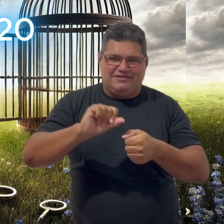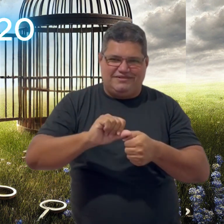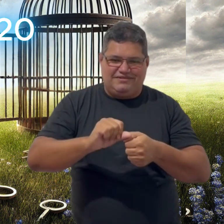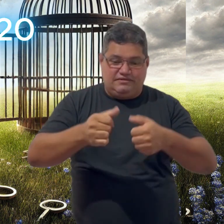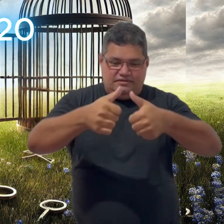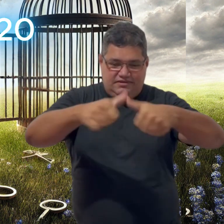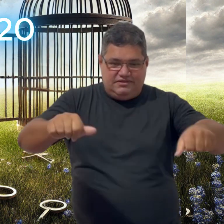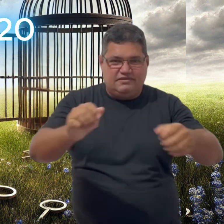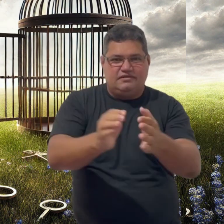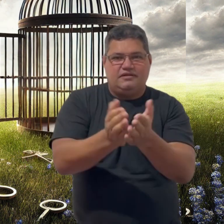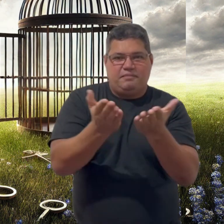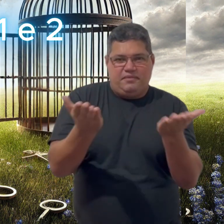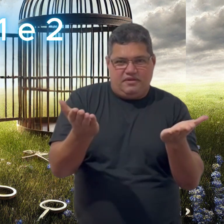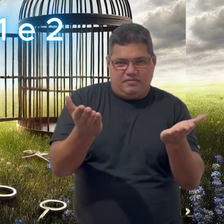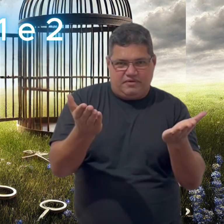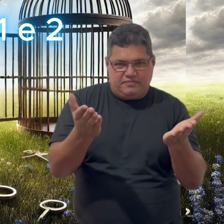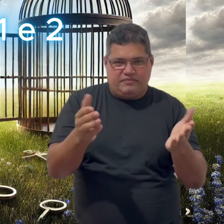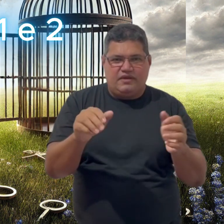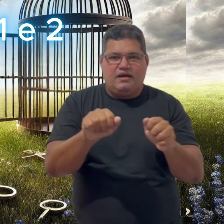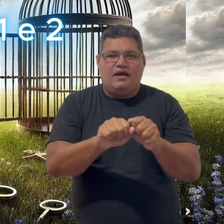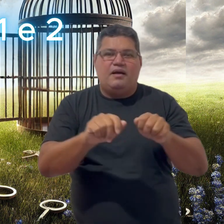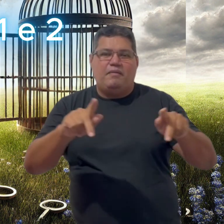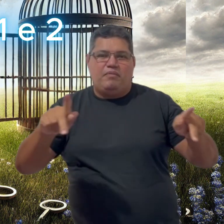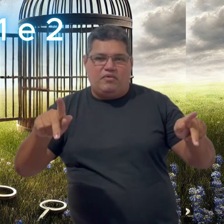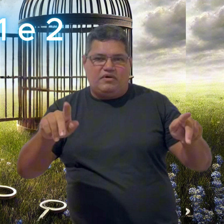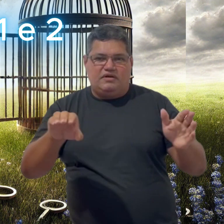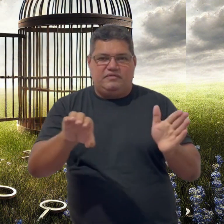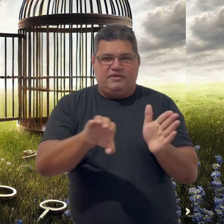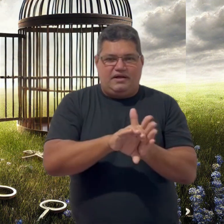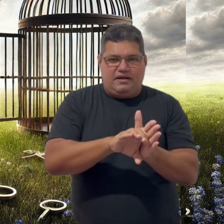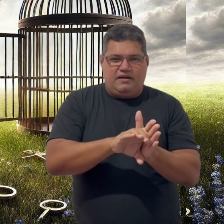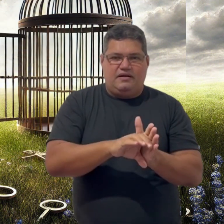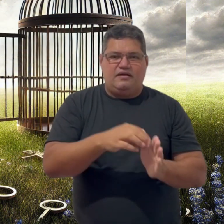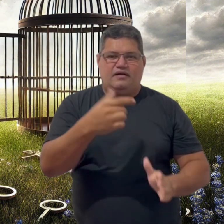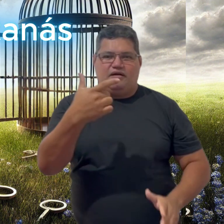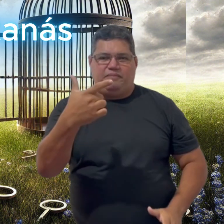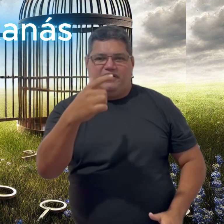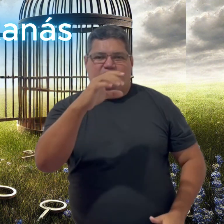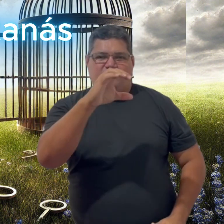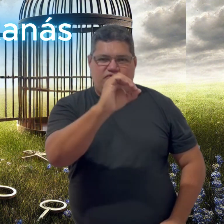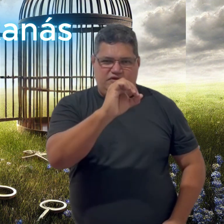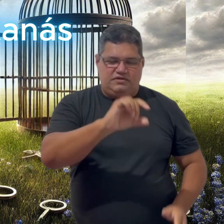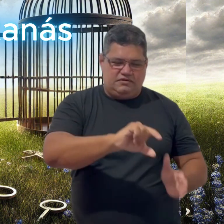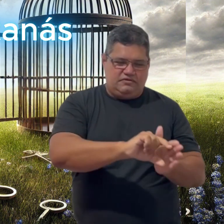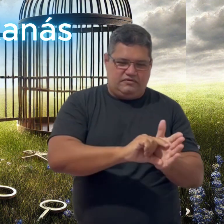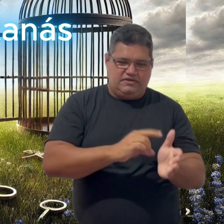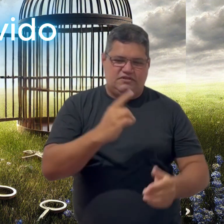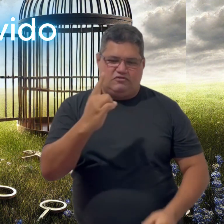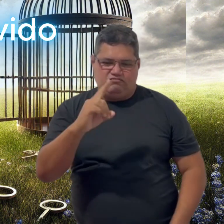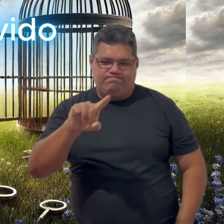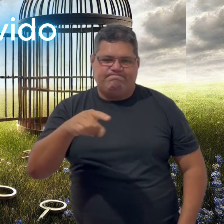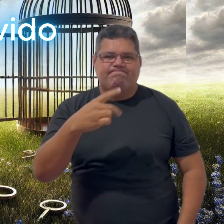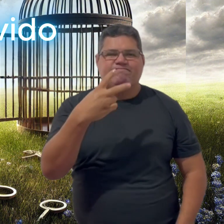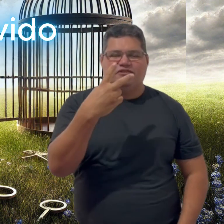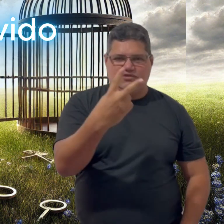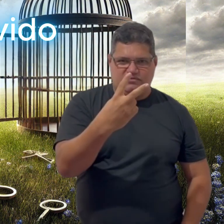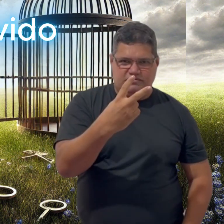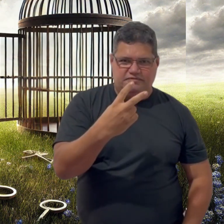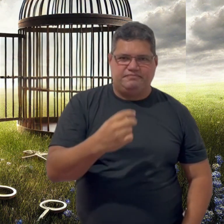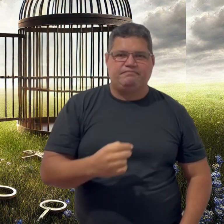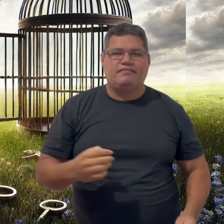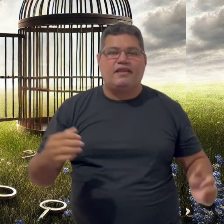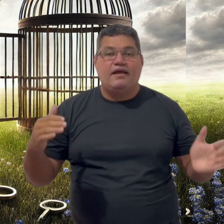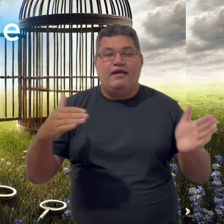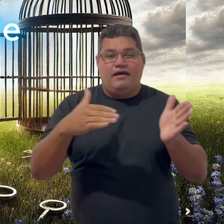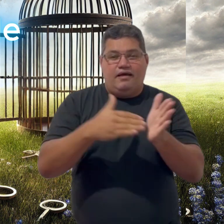Apocalipse, capítulo 20, versículo 1 e 2. Até que Satanás seja